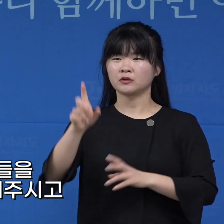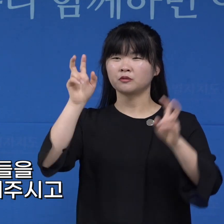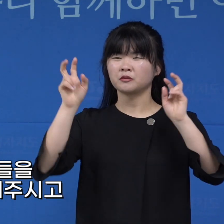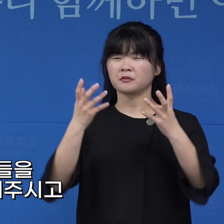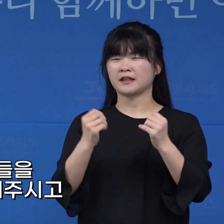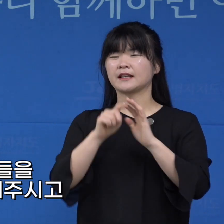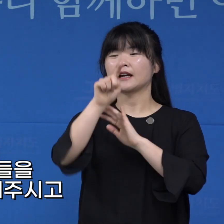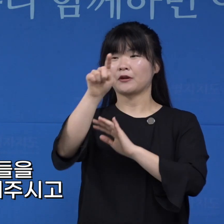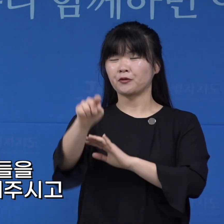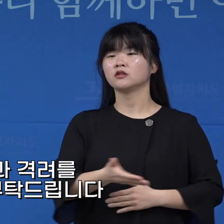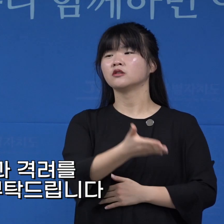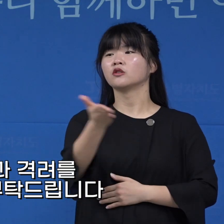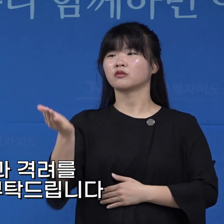주시고